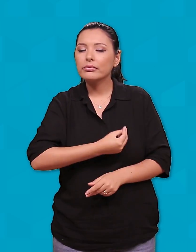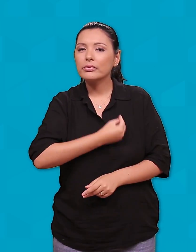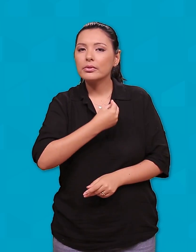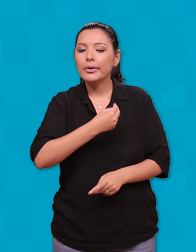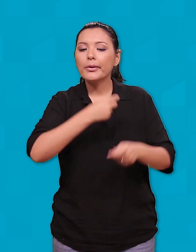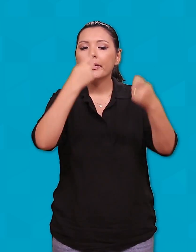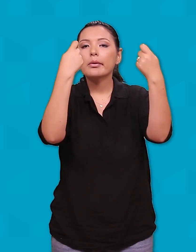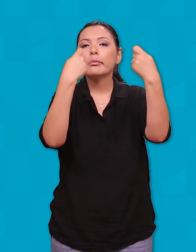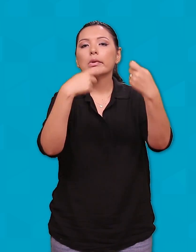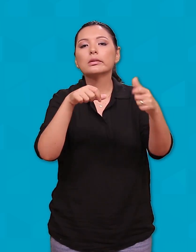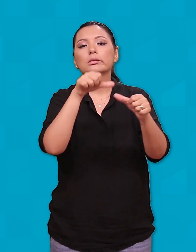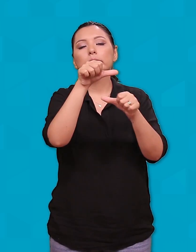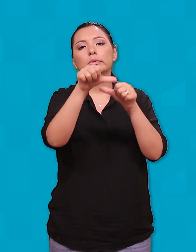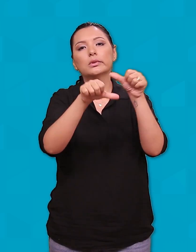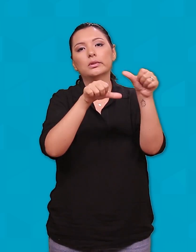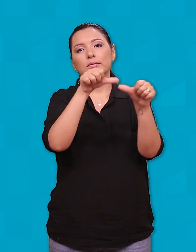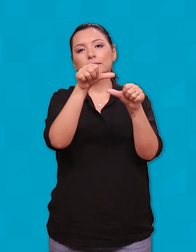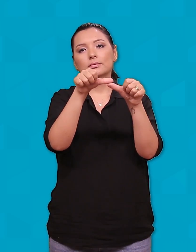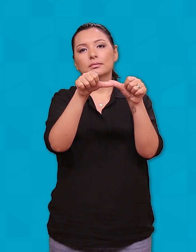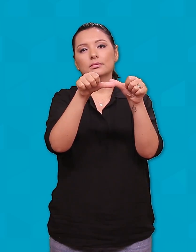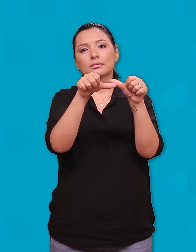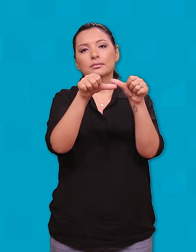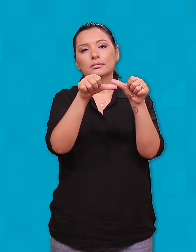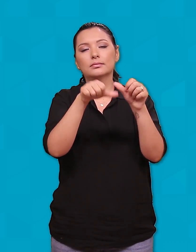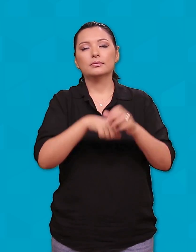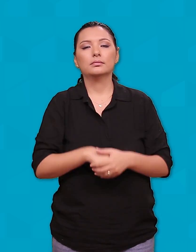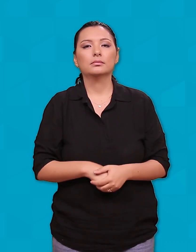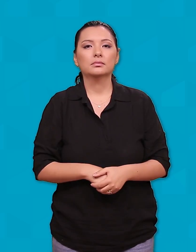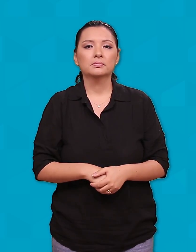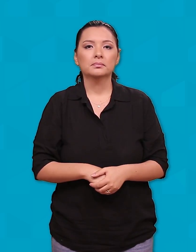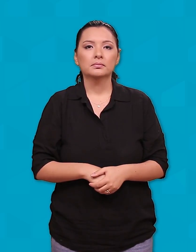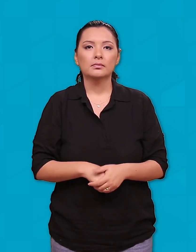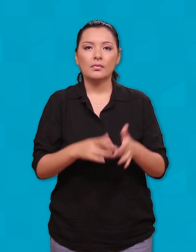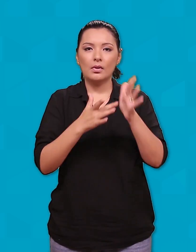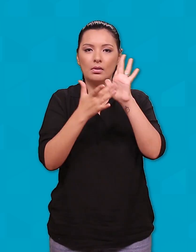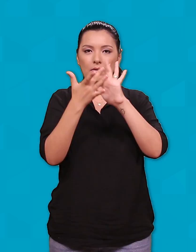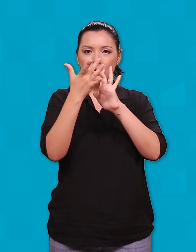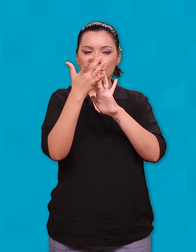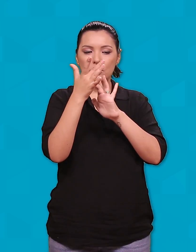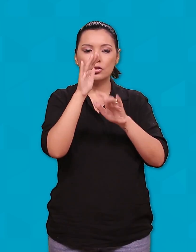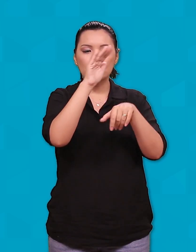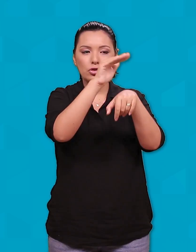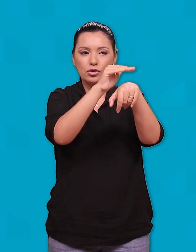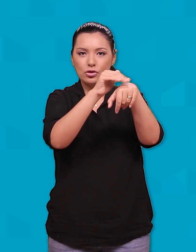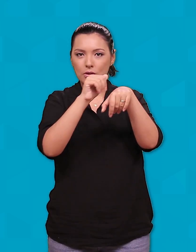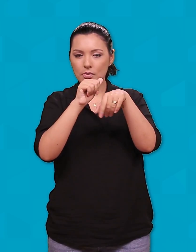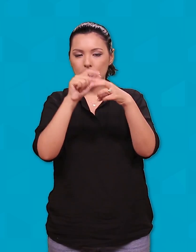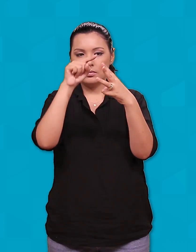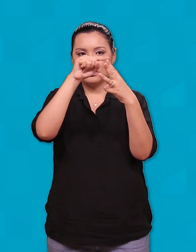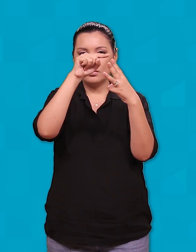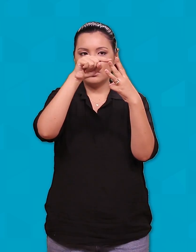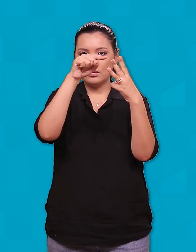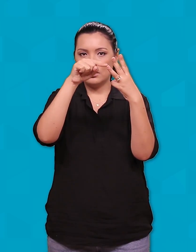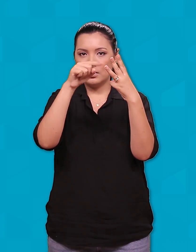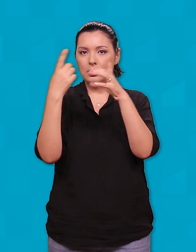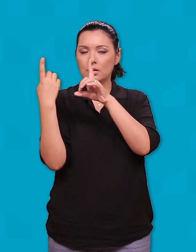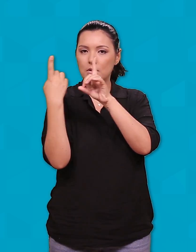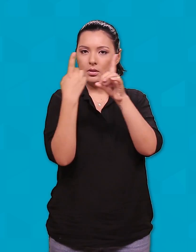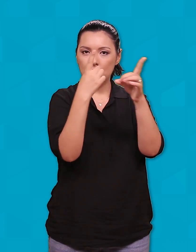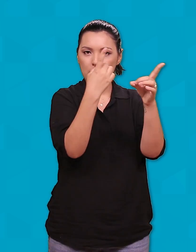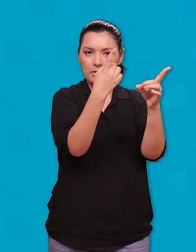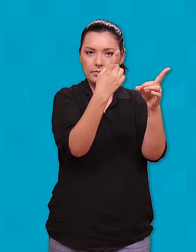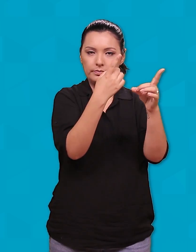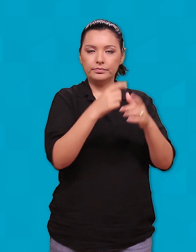precisam de transfiguração e de mudança. Jesus toma consigo 3 dos seus